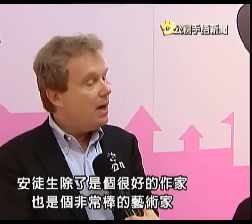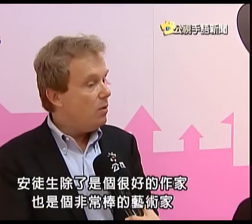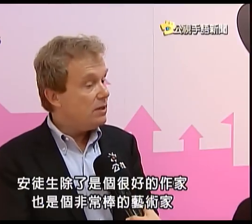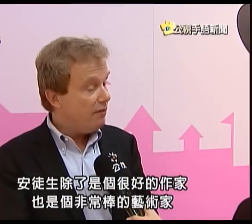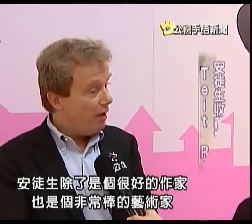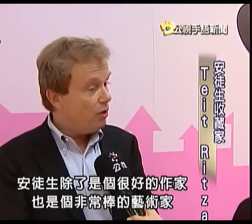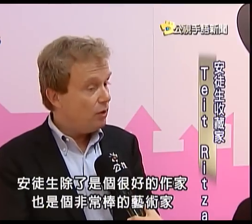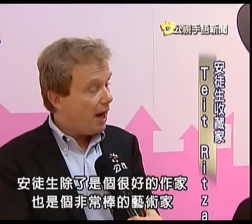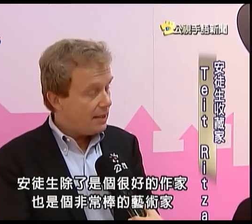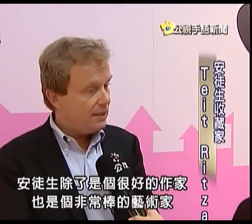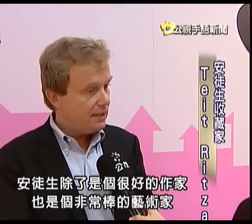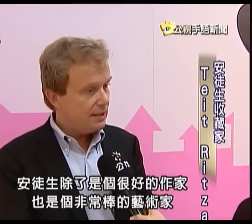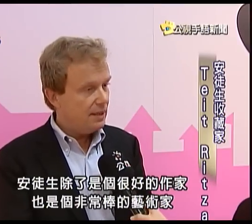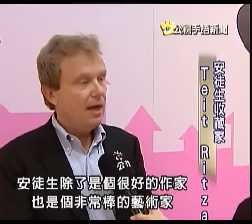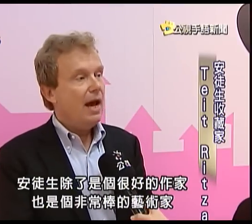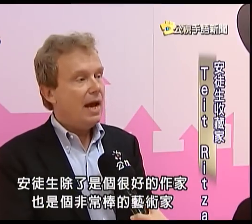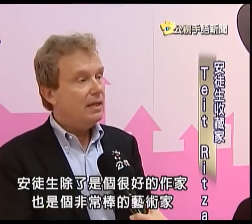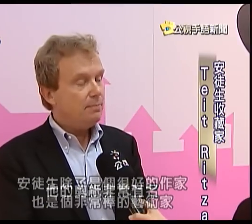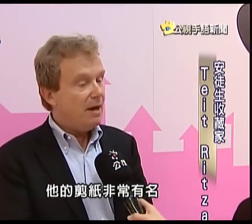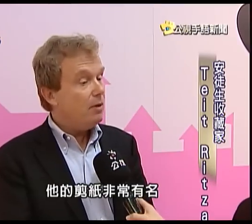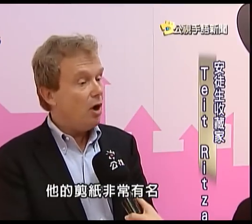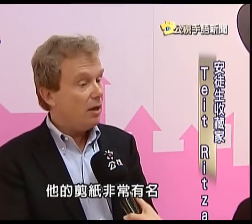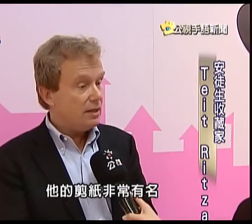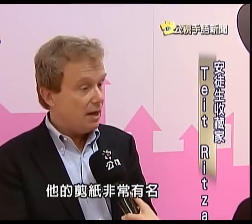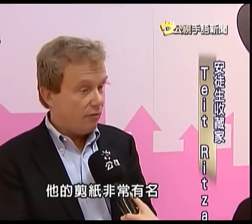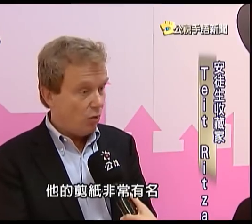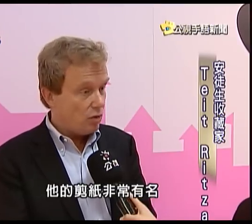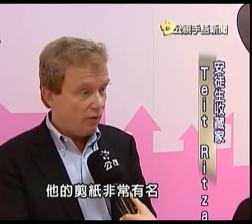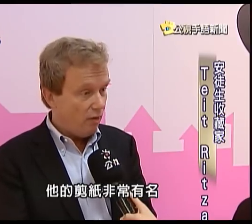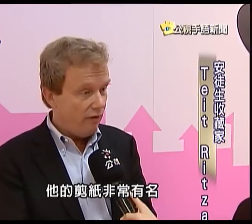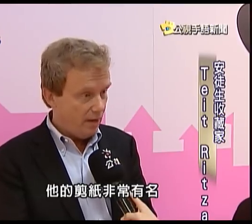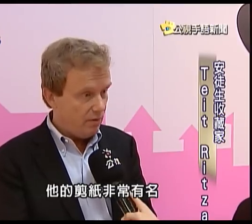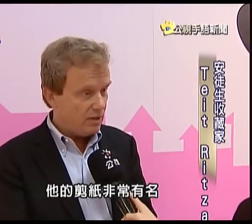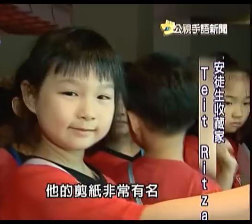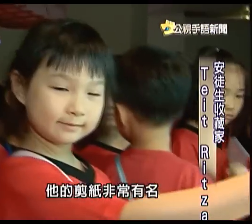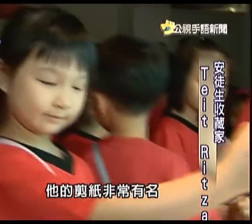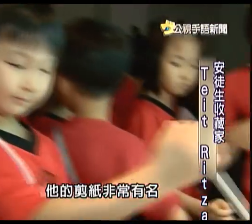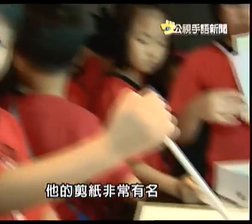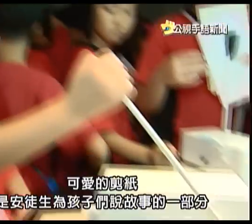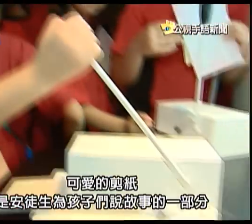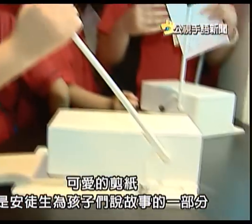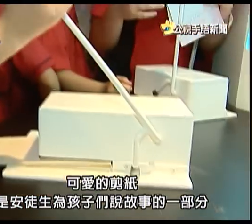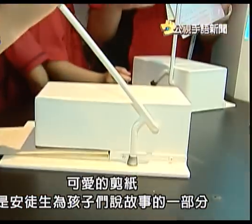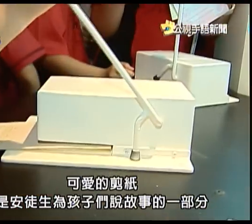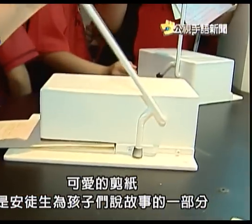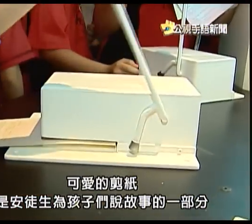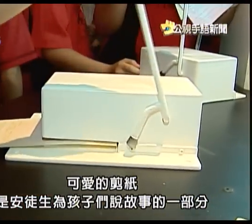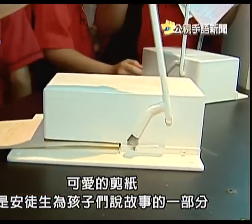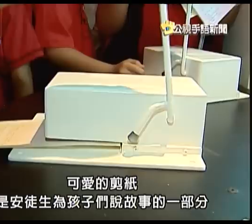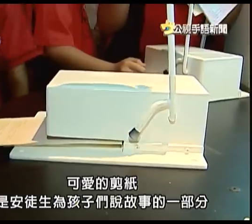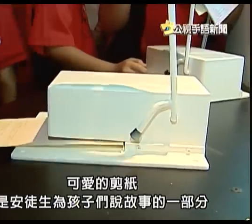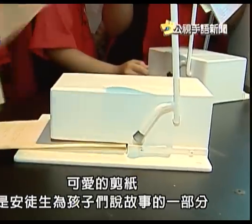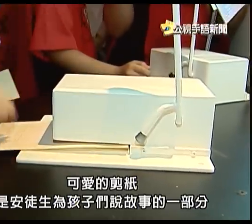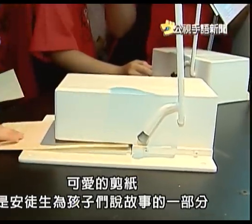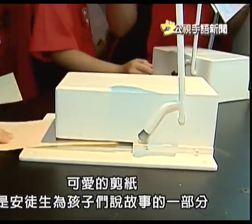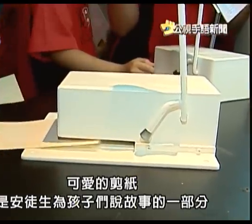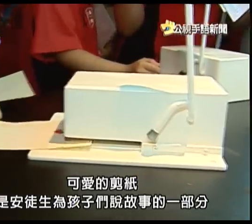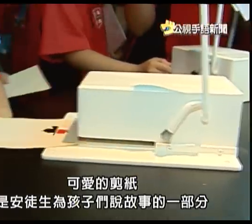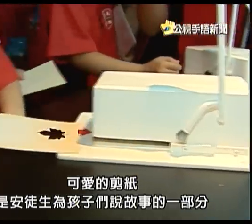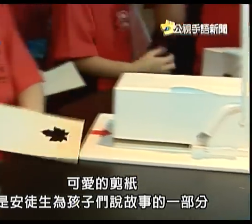a very good artist, and his paper cuttings are, of course, very famous. 可爱的剪纸是安徒生为孩子们说故事的一部分。